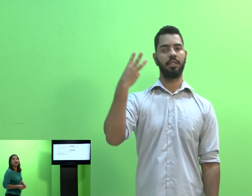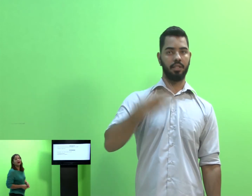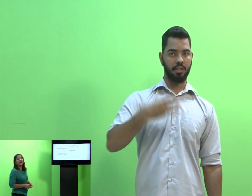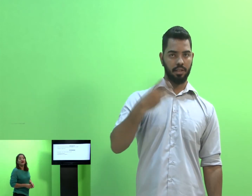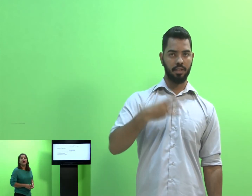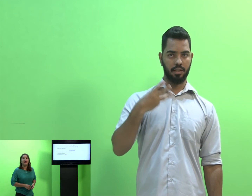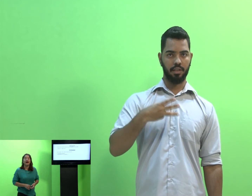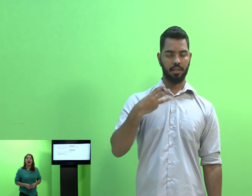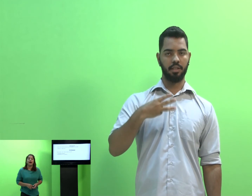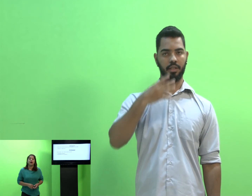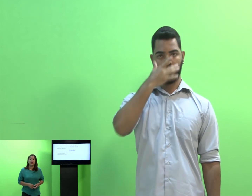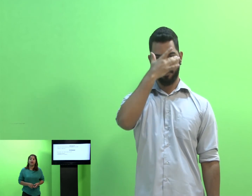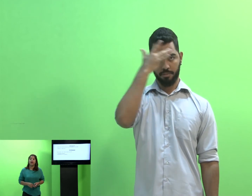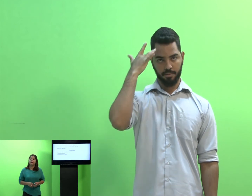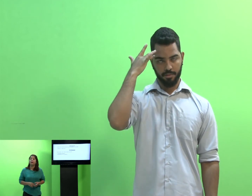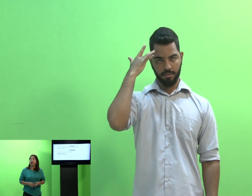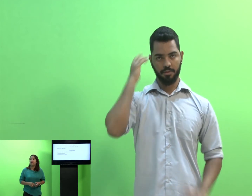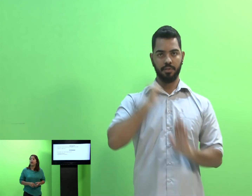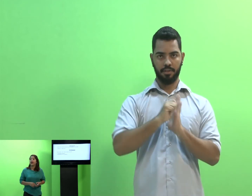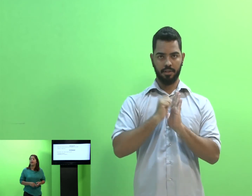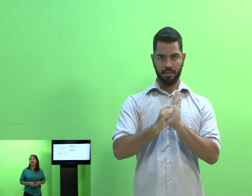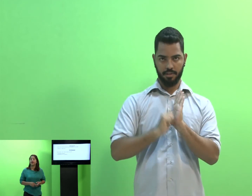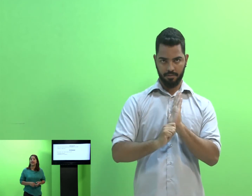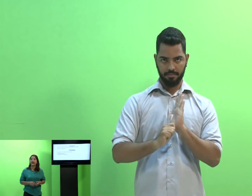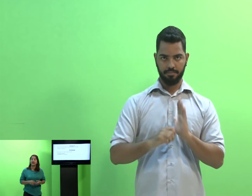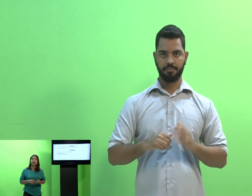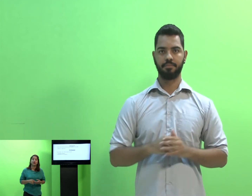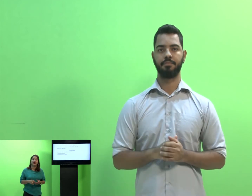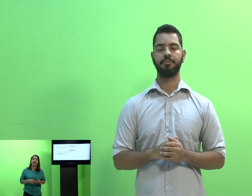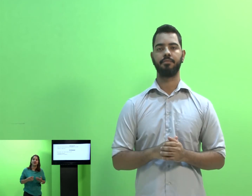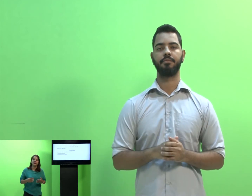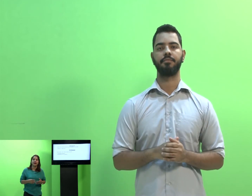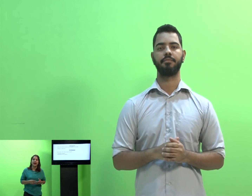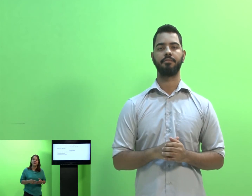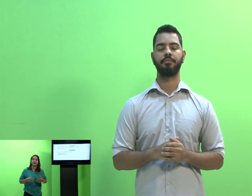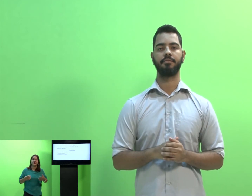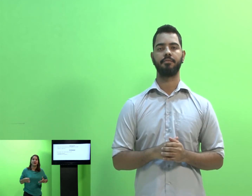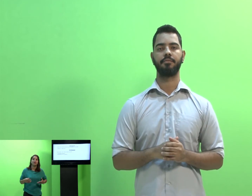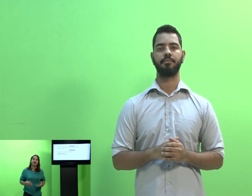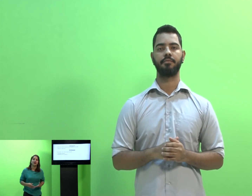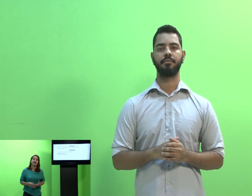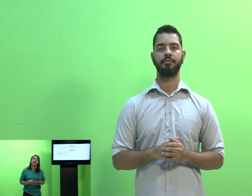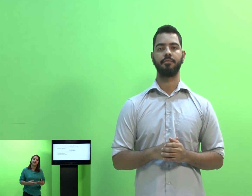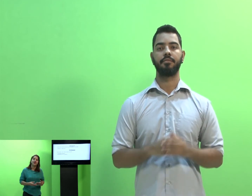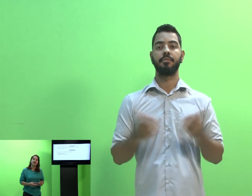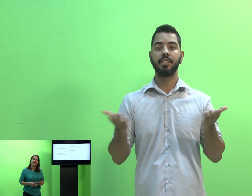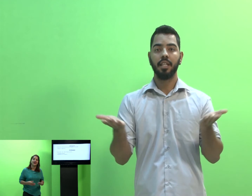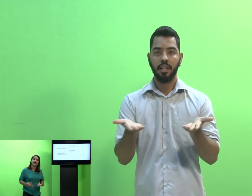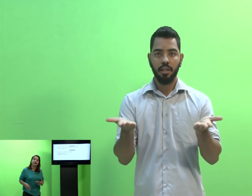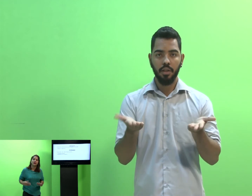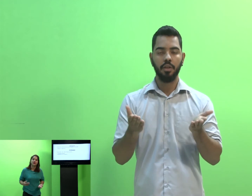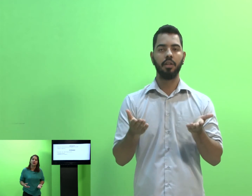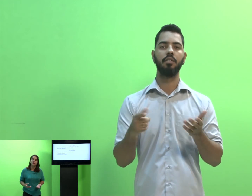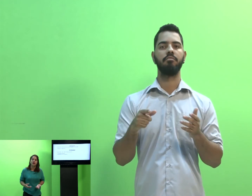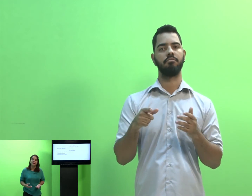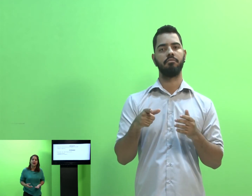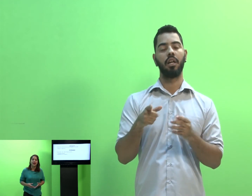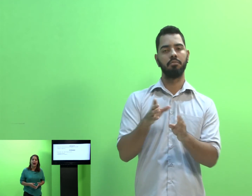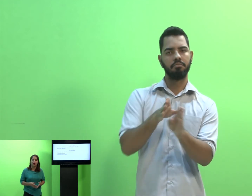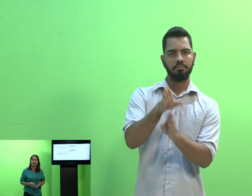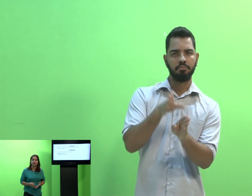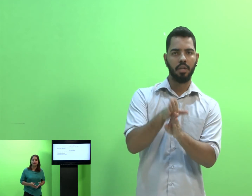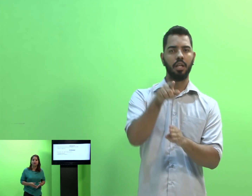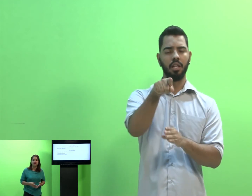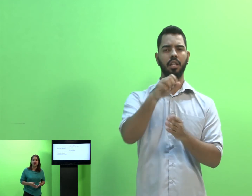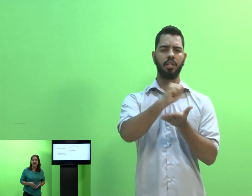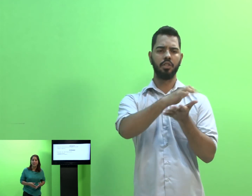Pessoal, agora eu vou propor aqui para vocês uma atividade para que nós possamos refletir acerca do que discutimos